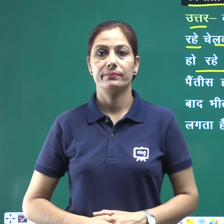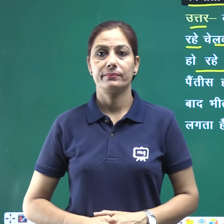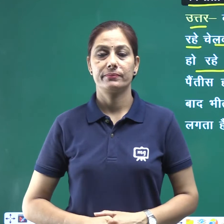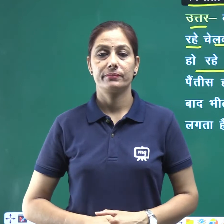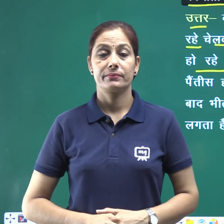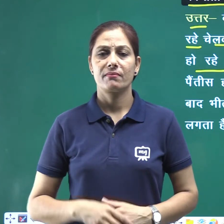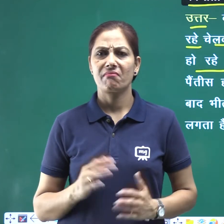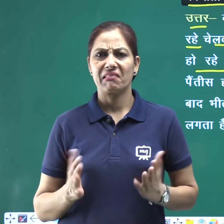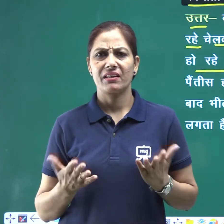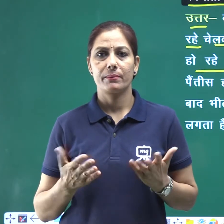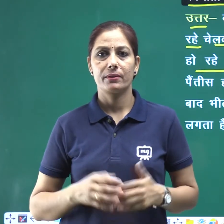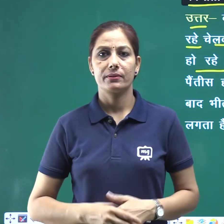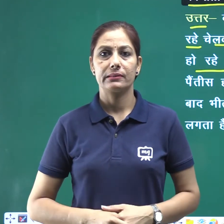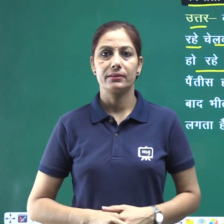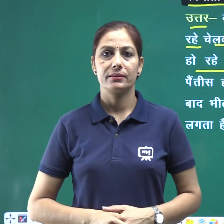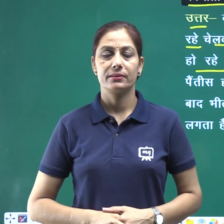तकरीबन